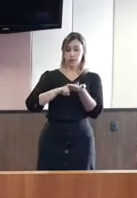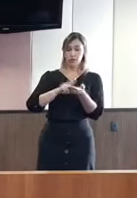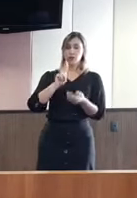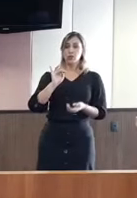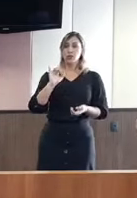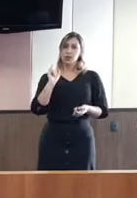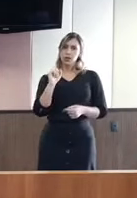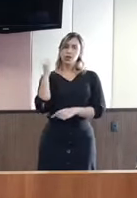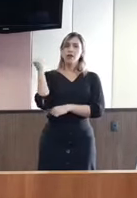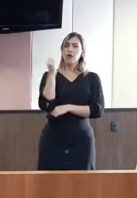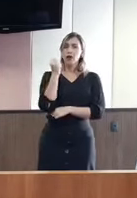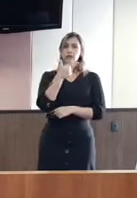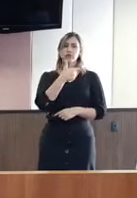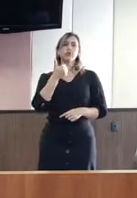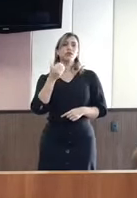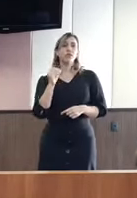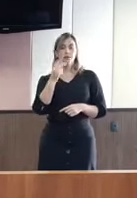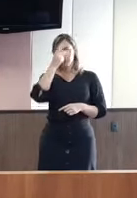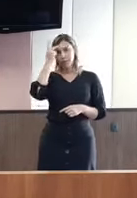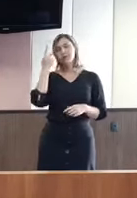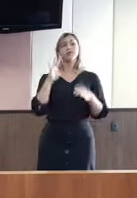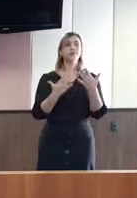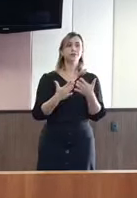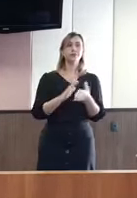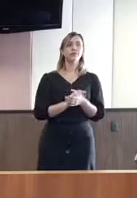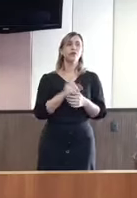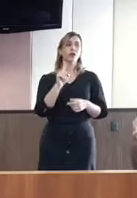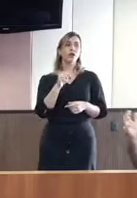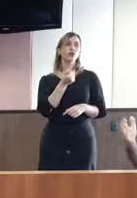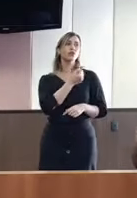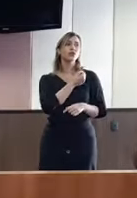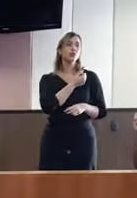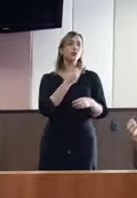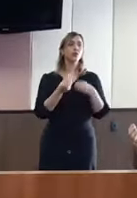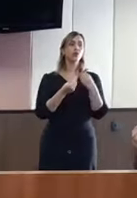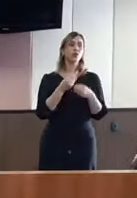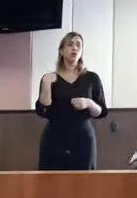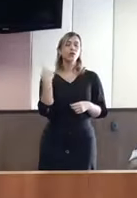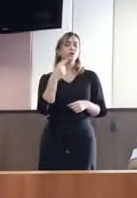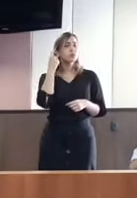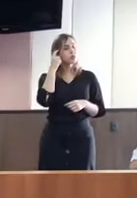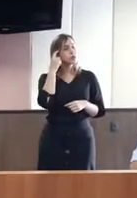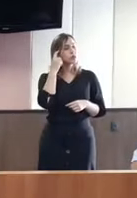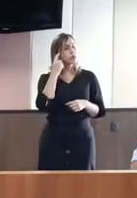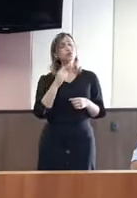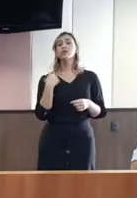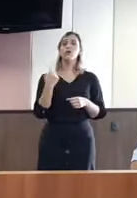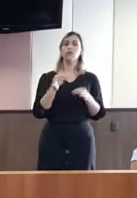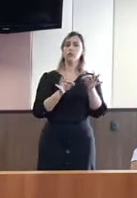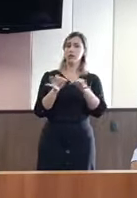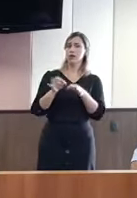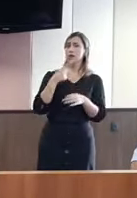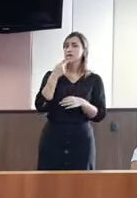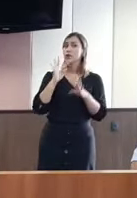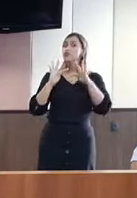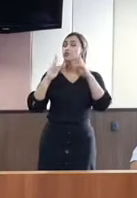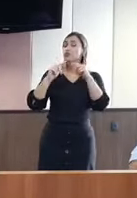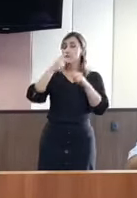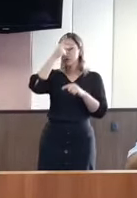pessoas, 210 pessoas, mais ou menos. Então, esse é o número que nós estamos pensando aqui. Nós estamos falando da população total de Mato